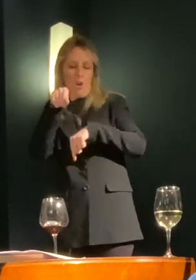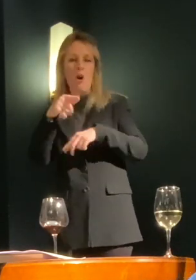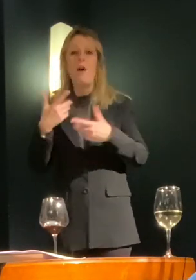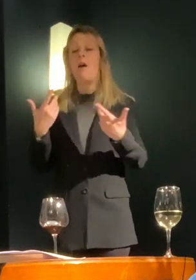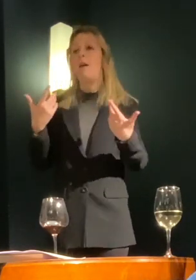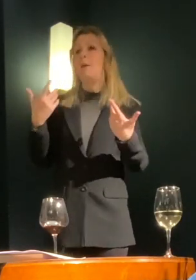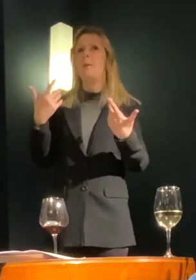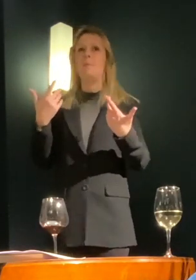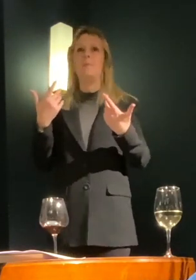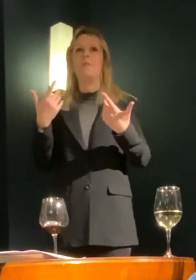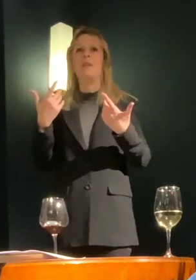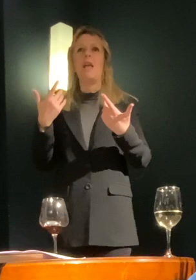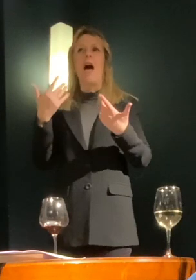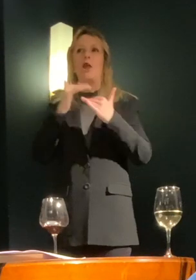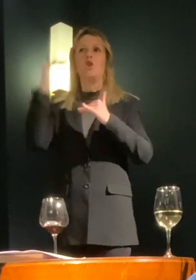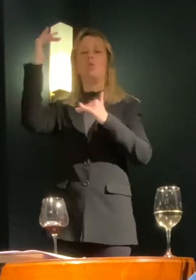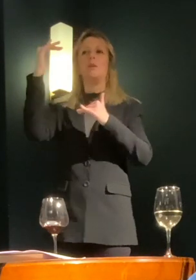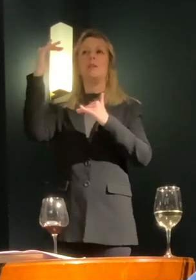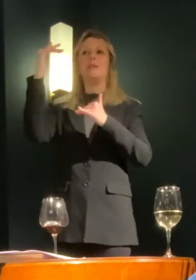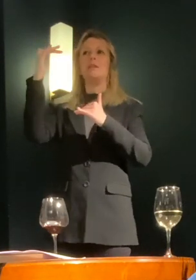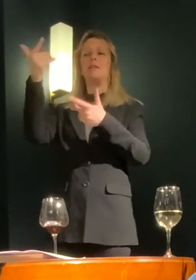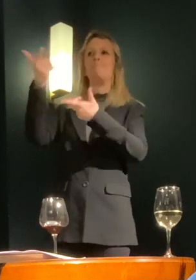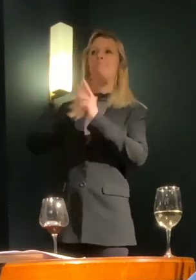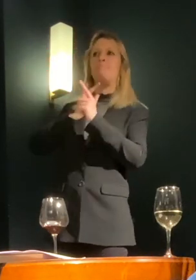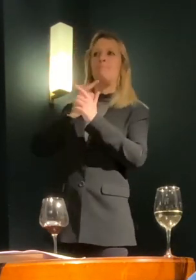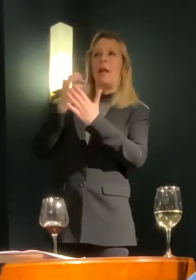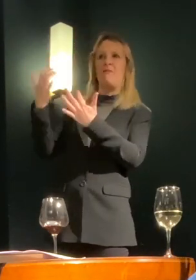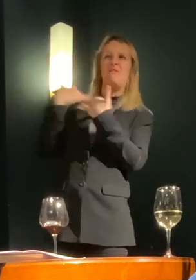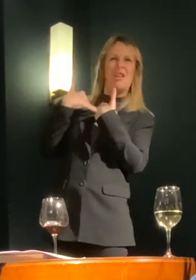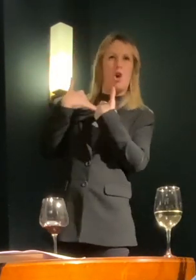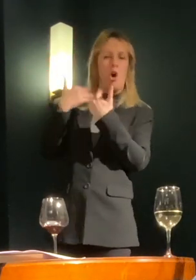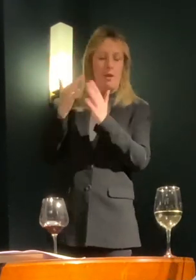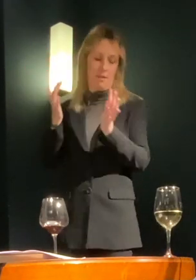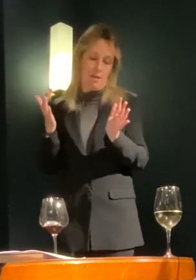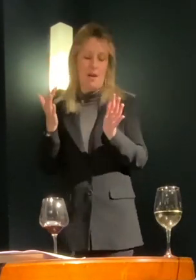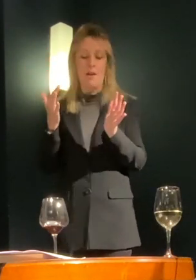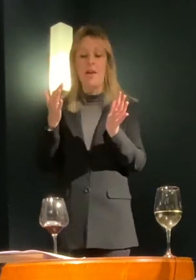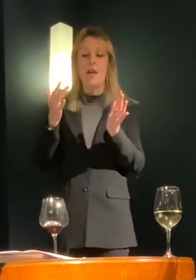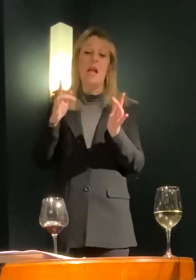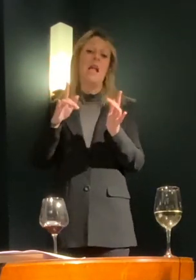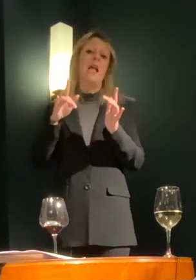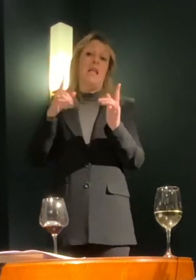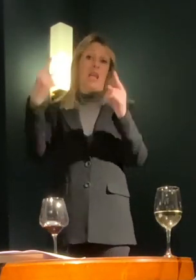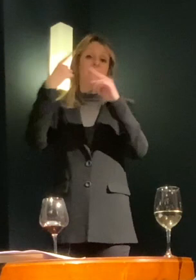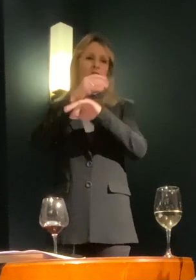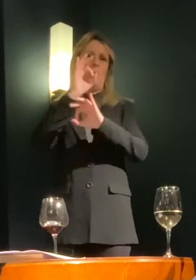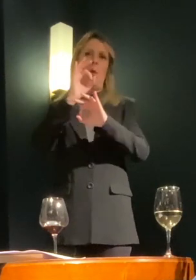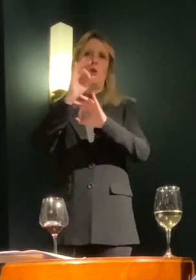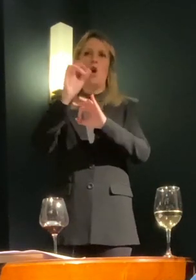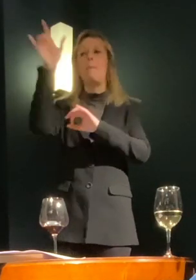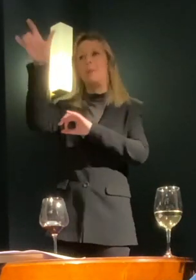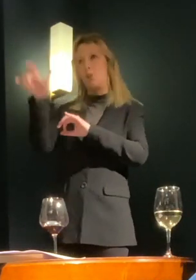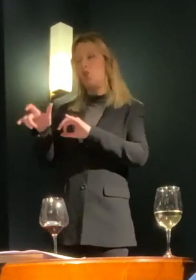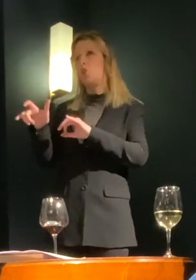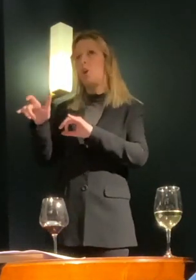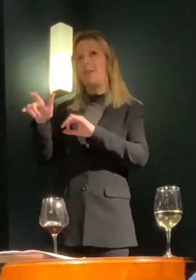un'invasione. E in questo, se vuoi, torniamo al fatto che una persona in trasformazione ha bisogno di uno spazio privato molto, molto delimitato.